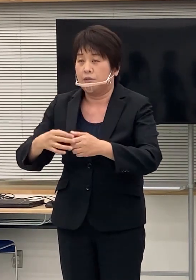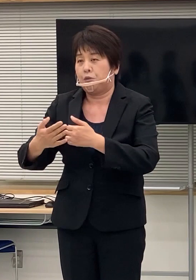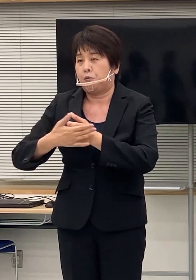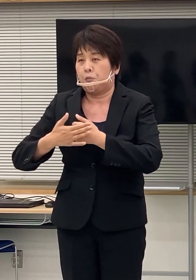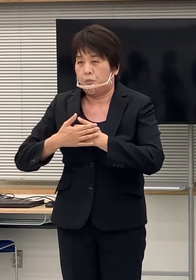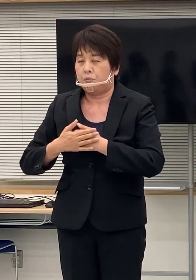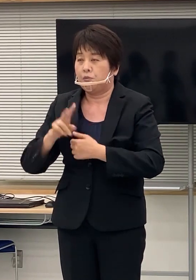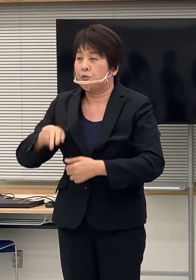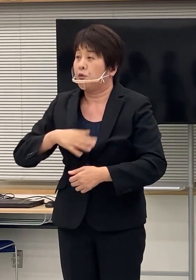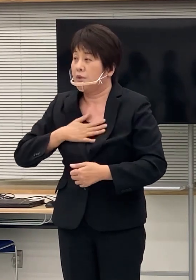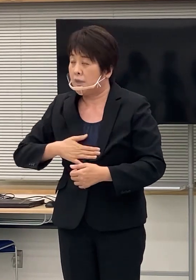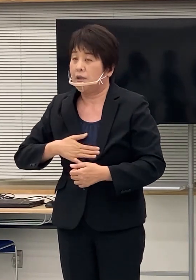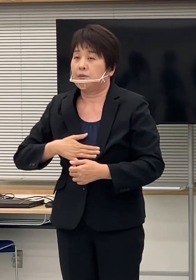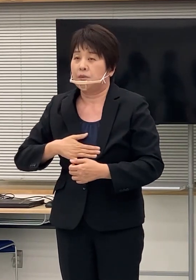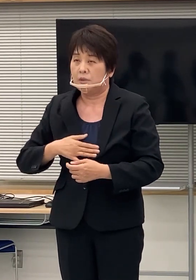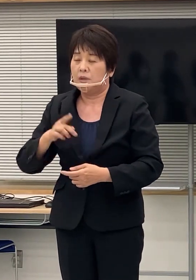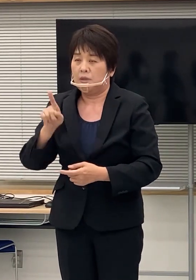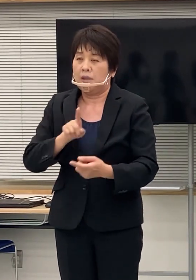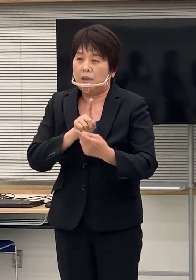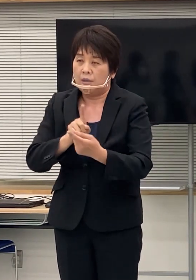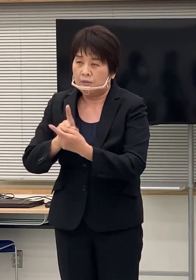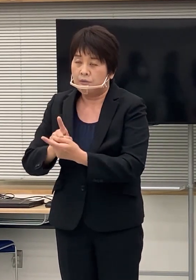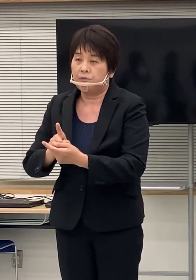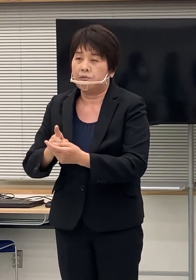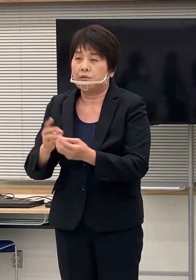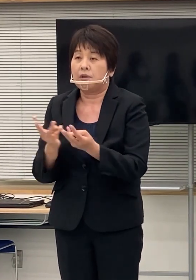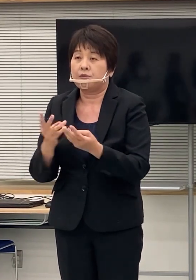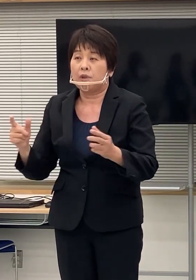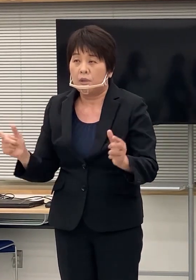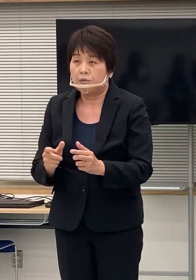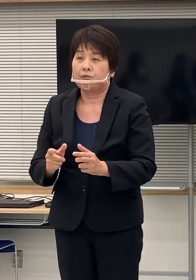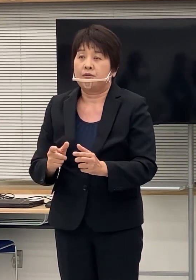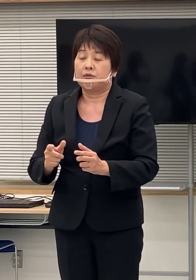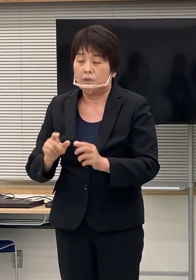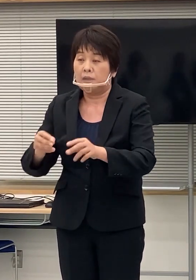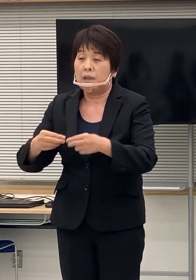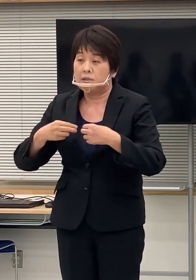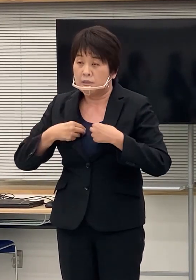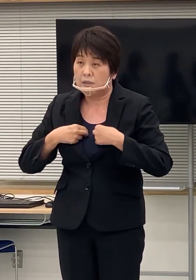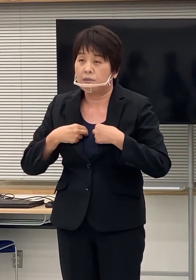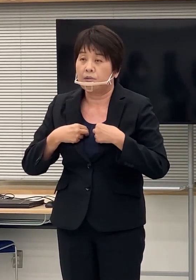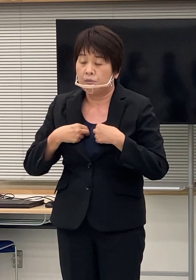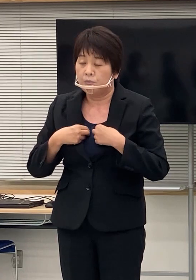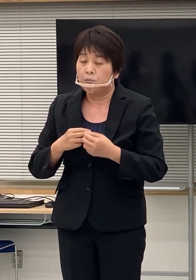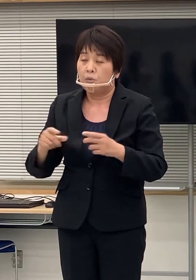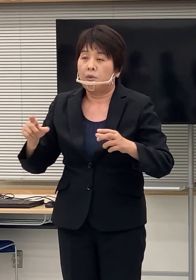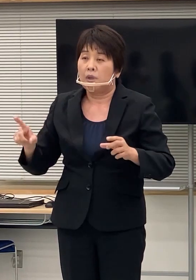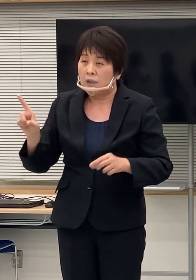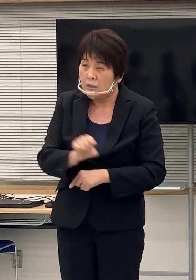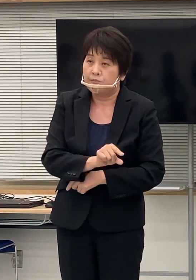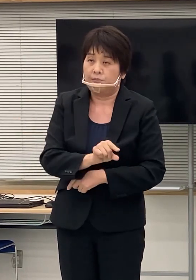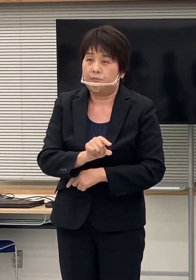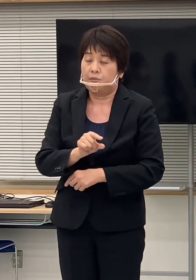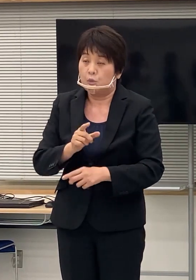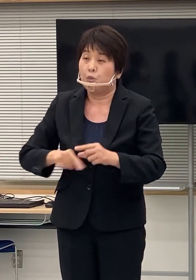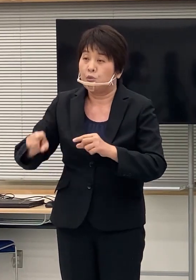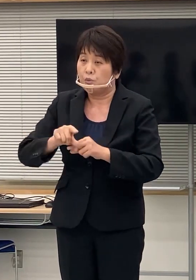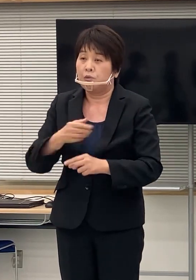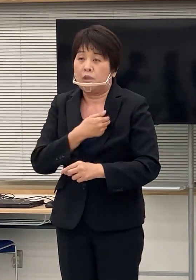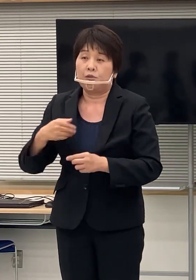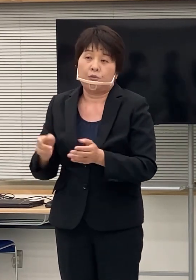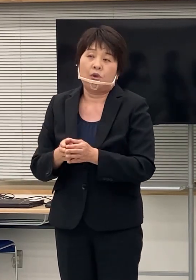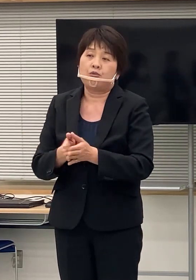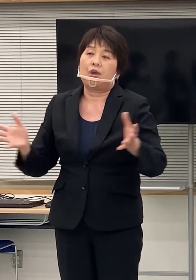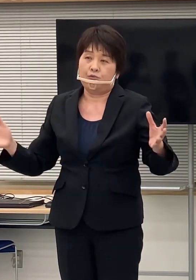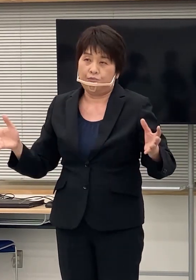して接触機会を減らすだけではなく感染機会を減らすことに成功すればよりできることが多くなります。